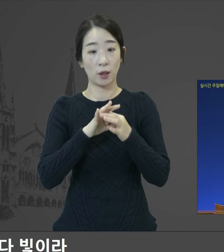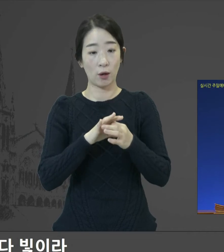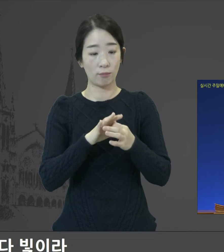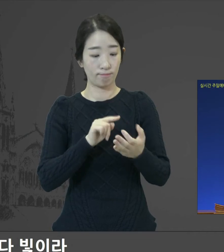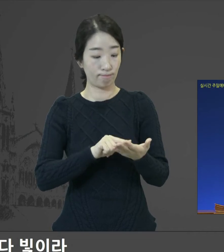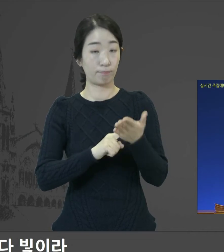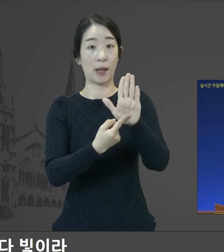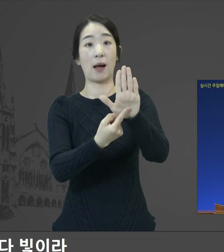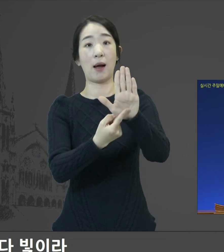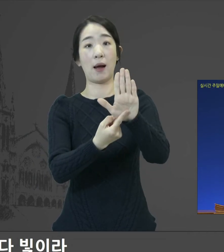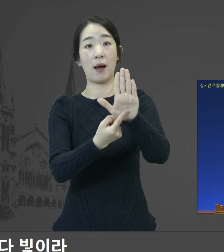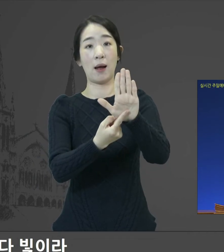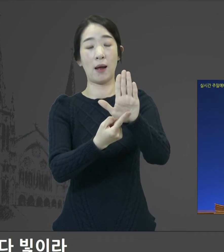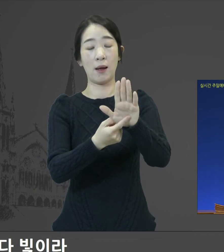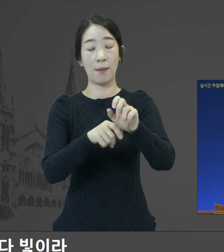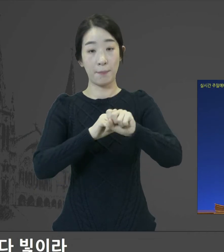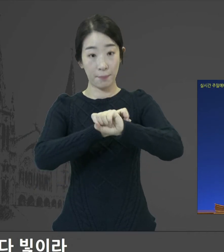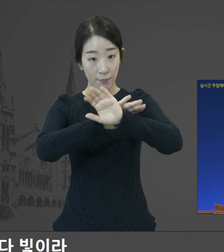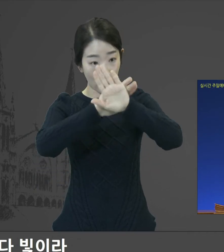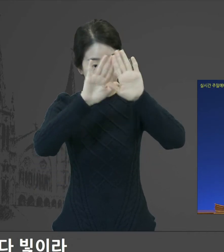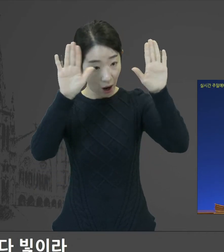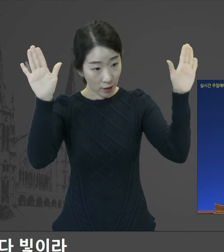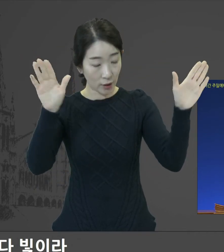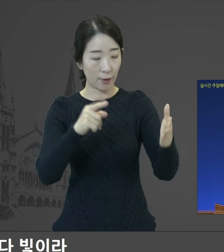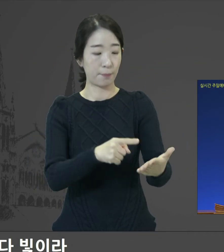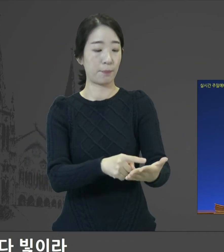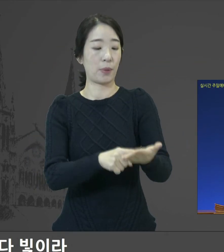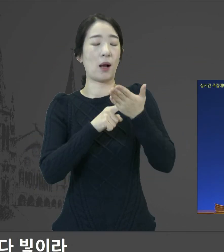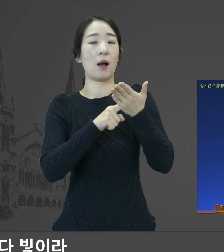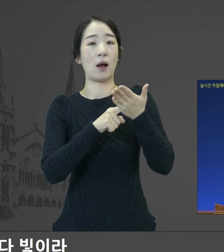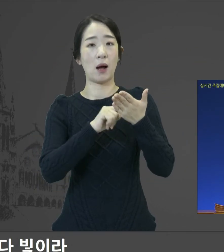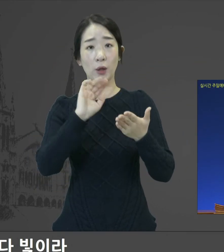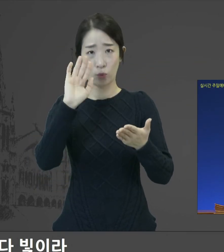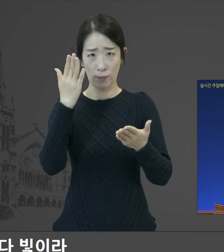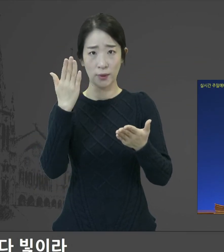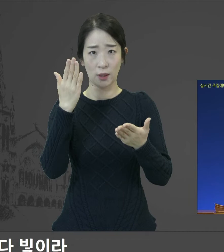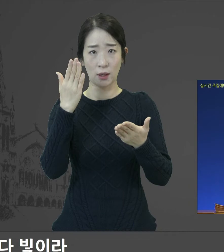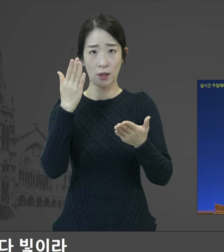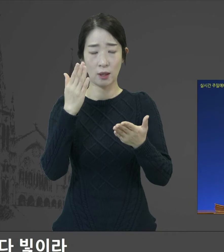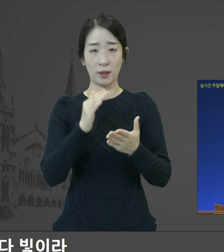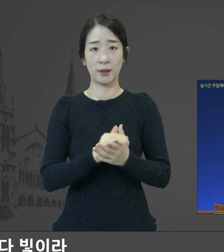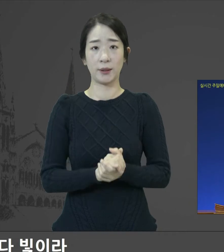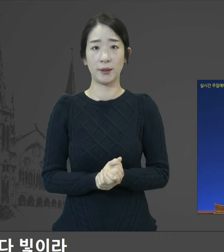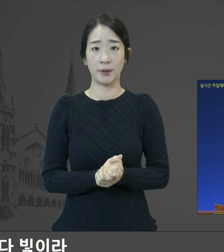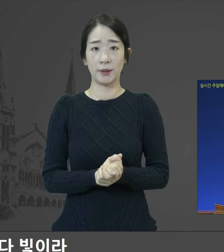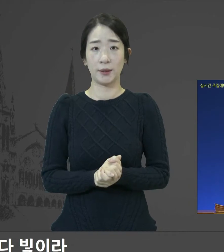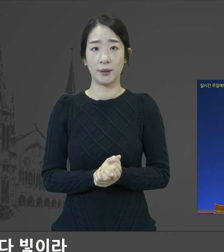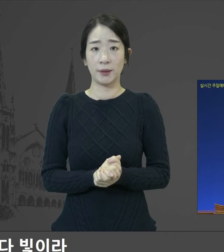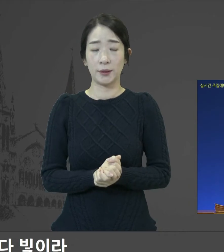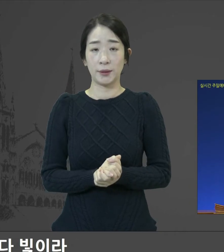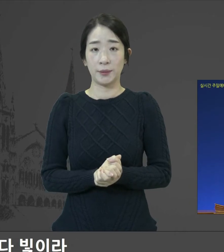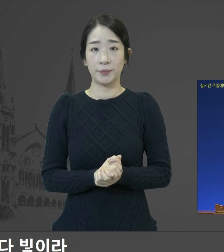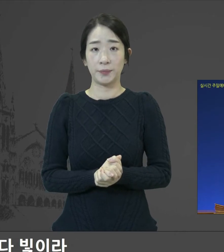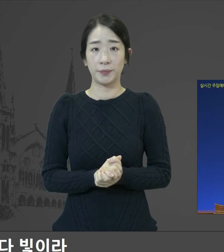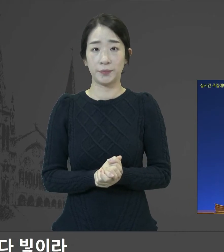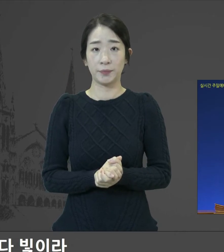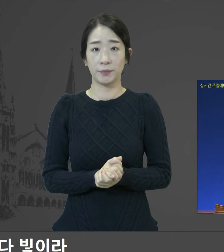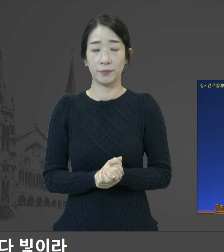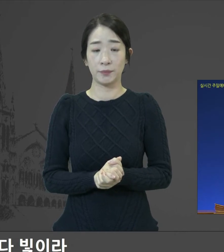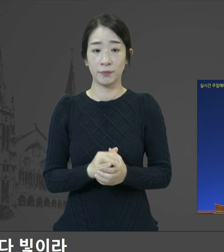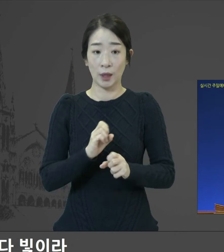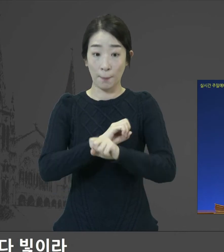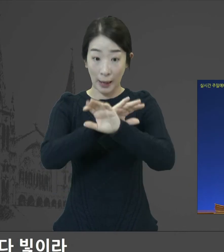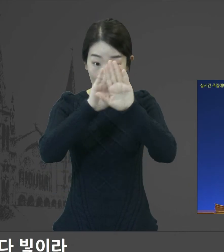드러나진다, 밝아집니다. 밝아진다는 거예요. 이 밝아진 것이, 이 밝아진 것들은